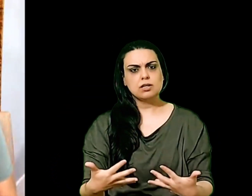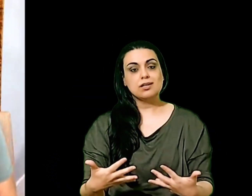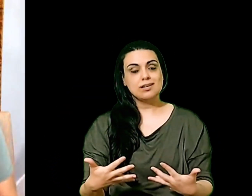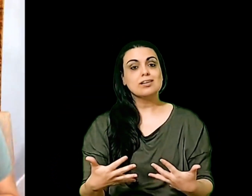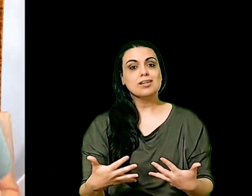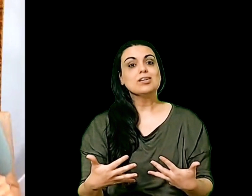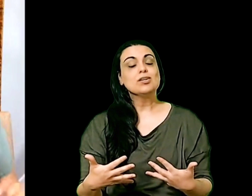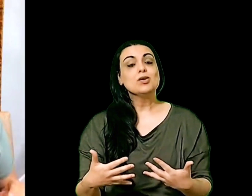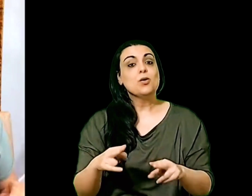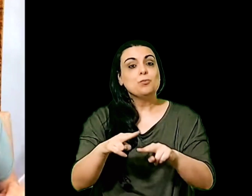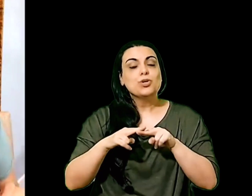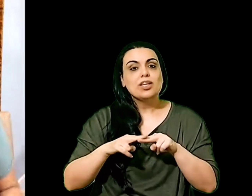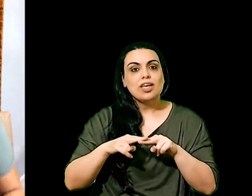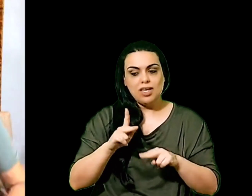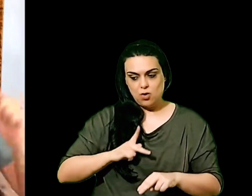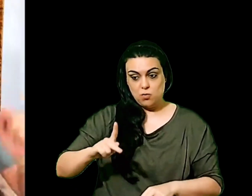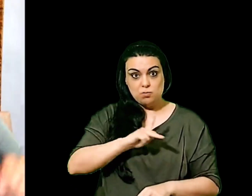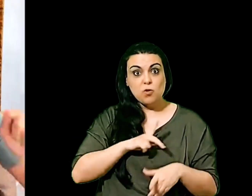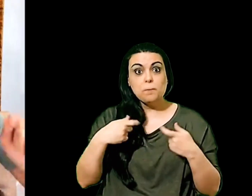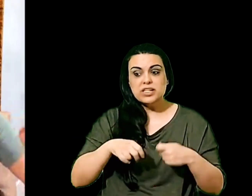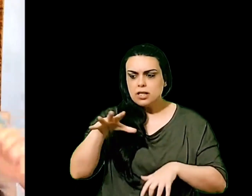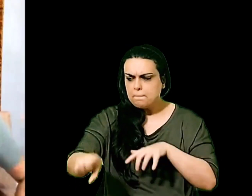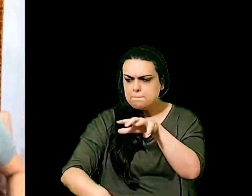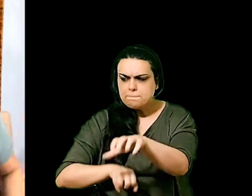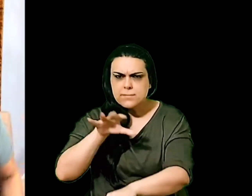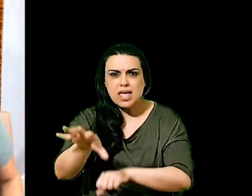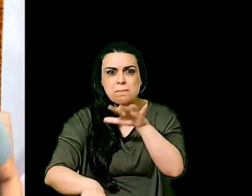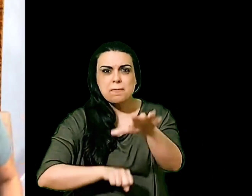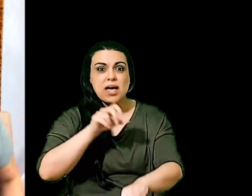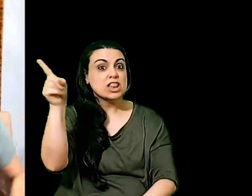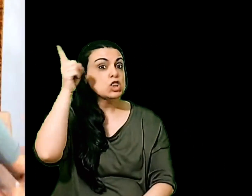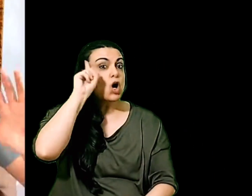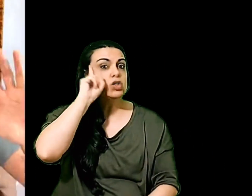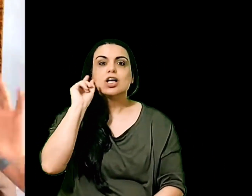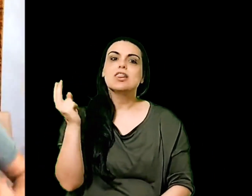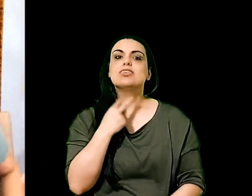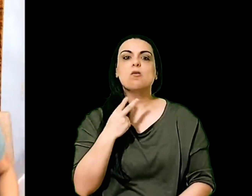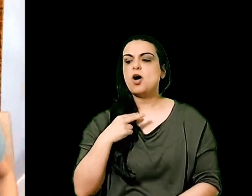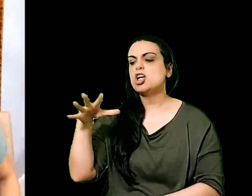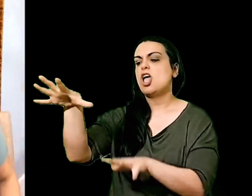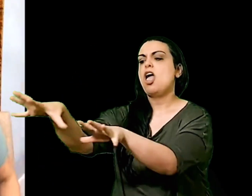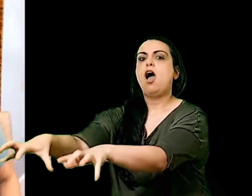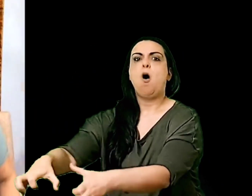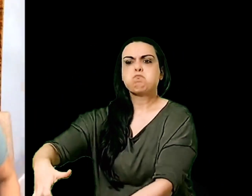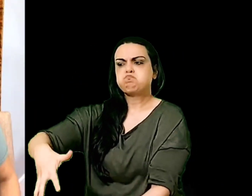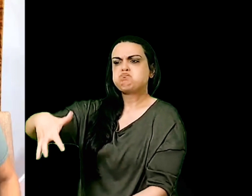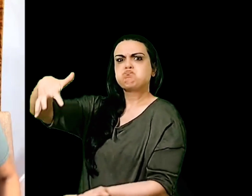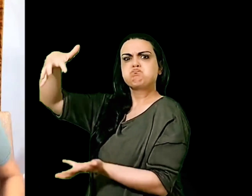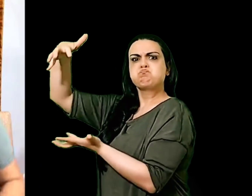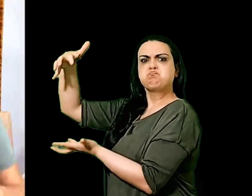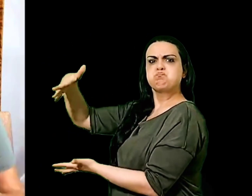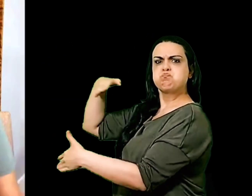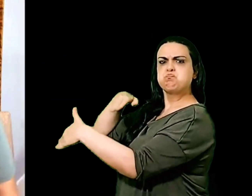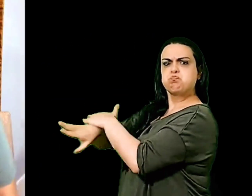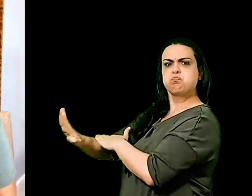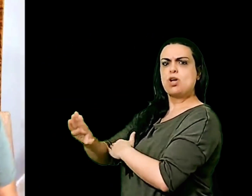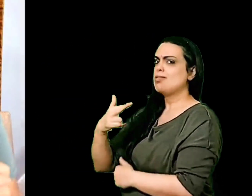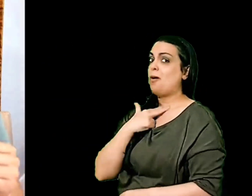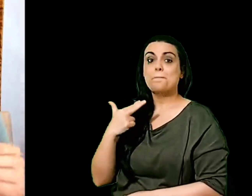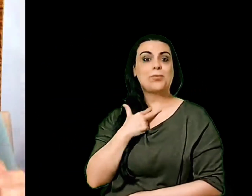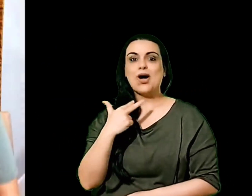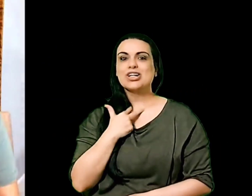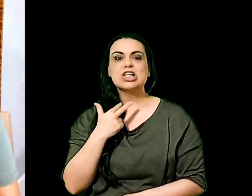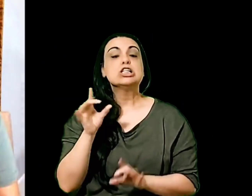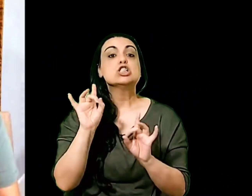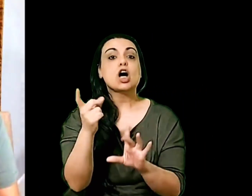Por que eu tô falando isso? Porque eles tinham que colher todo dia. Ninguém podia fazer estoque nesses primeiros 5 dias. Só podia